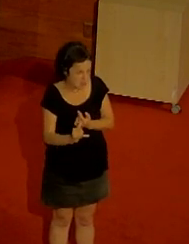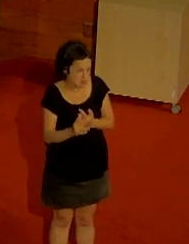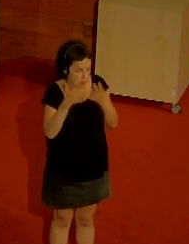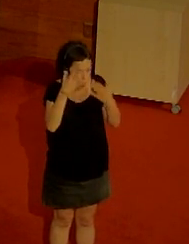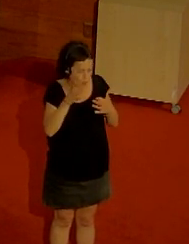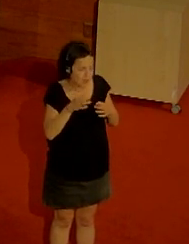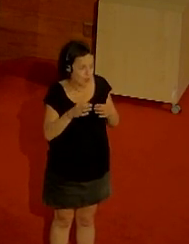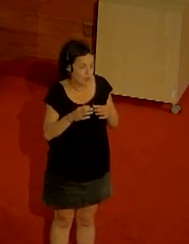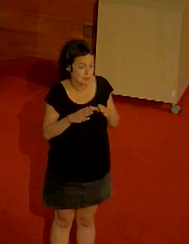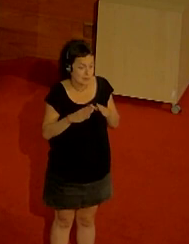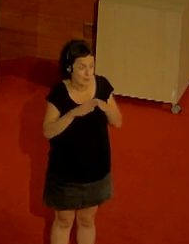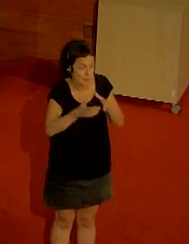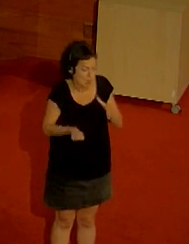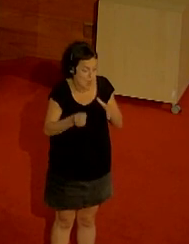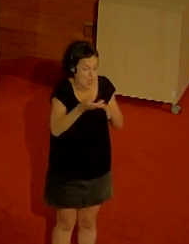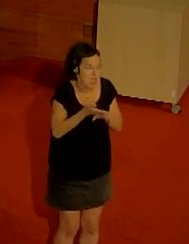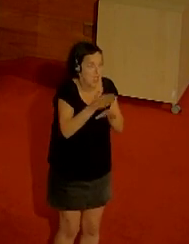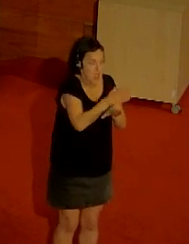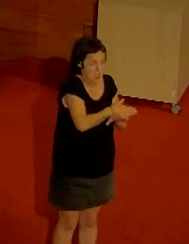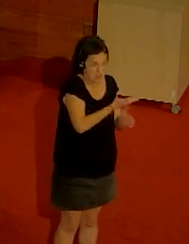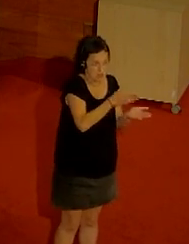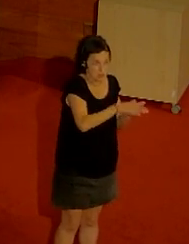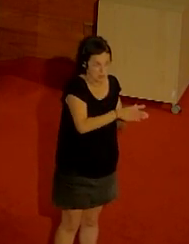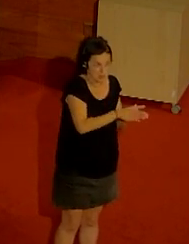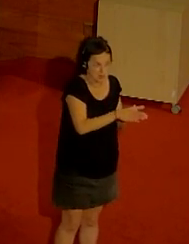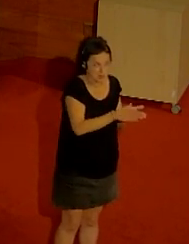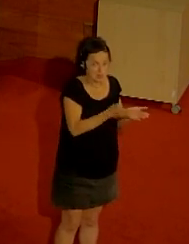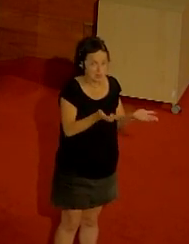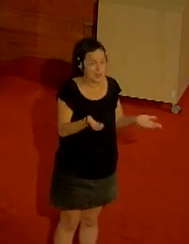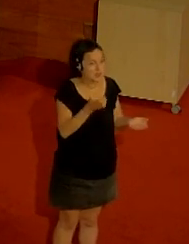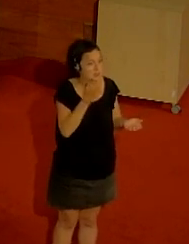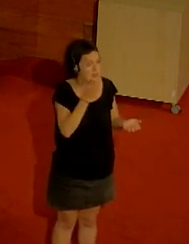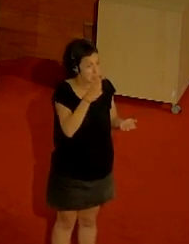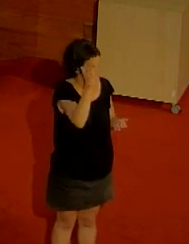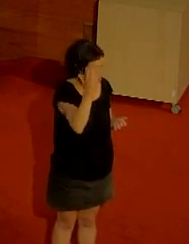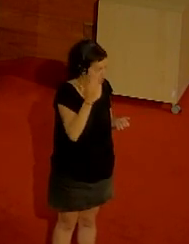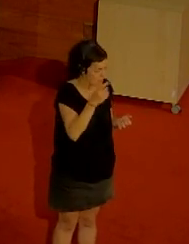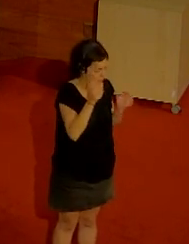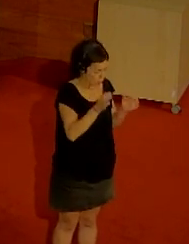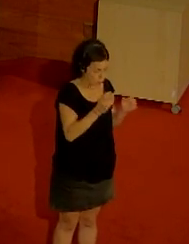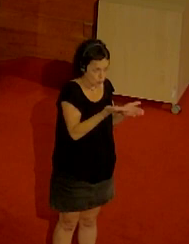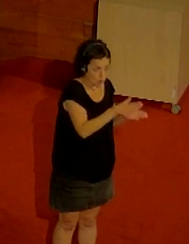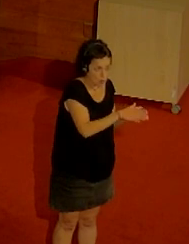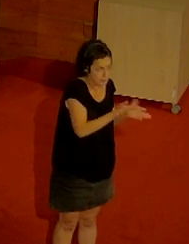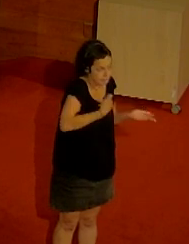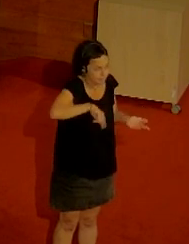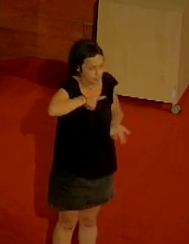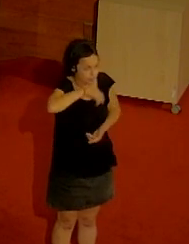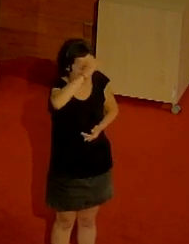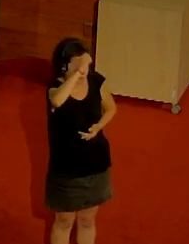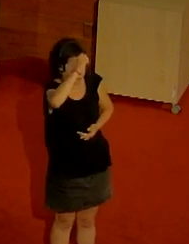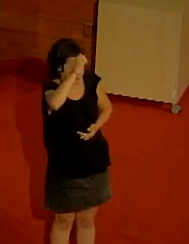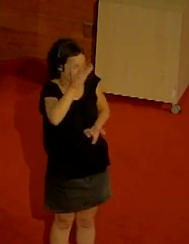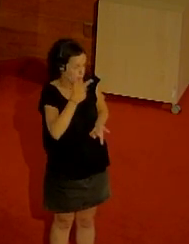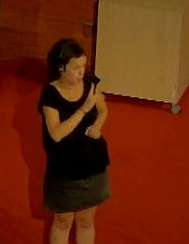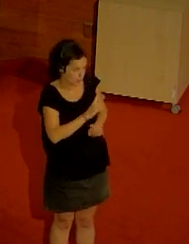Pero lo que me hizo pensar fue, si se hubiera muerto en Libia no sabríamos nada, ¿no? Como falleció aquí en el barco, ya